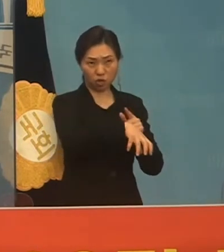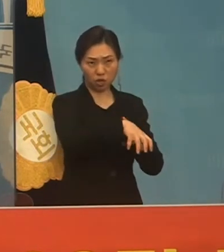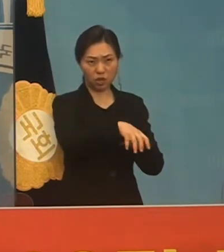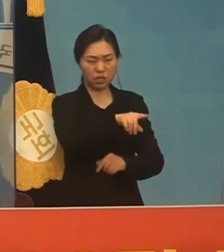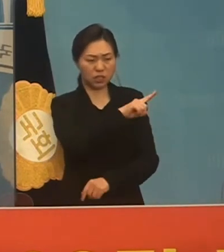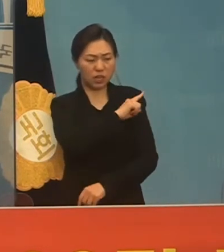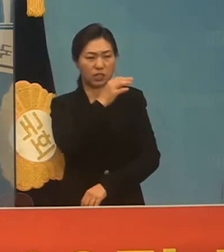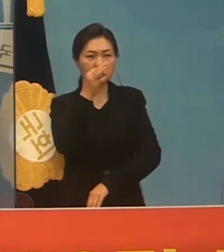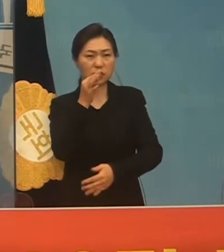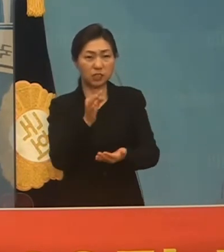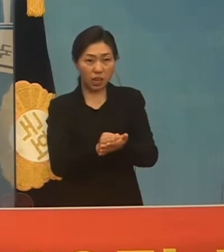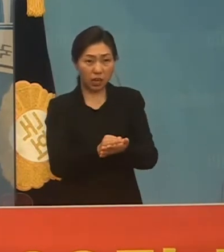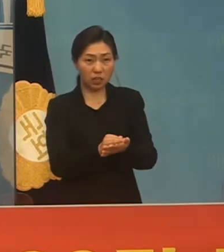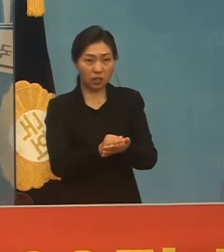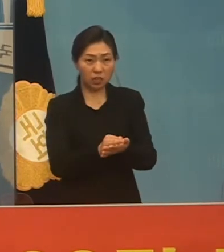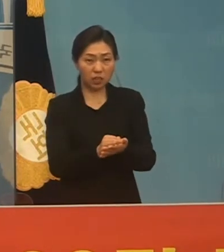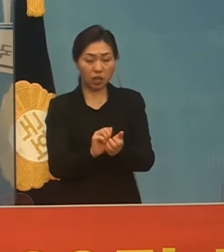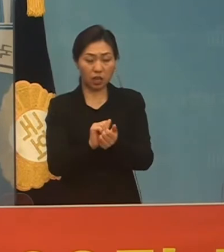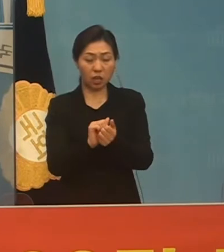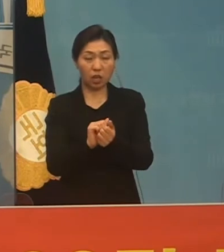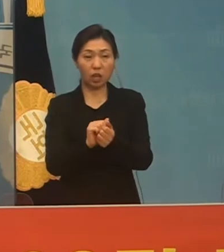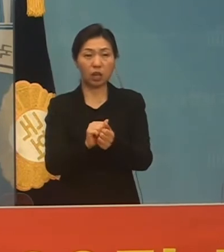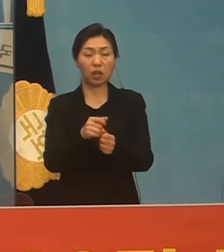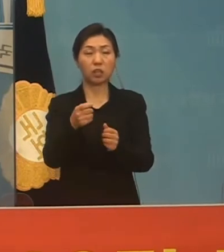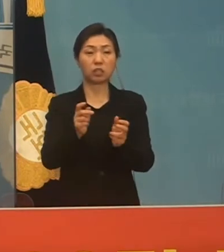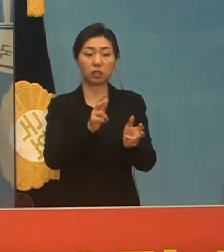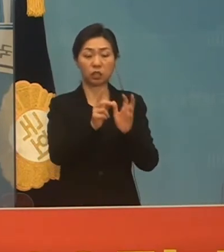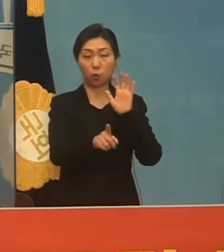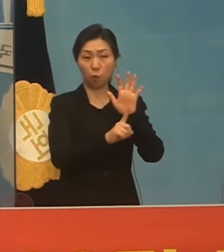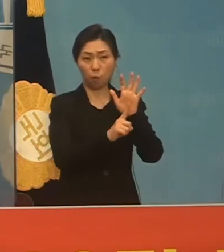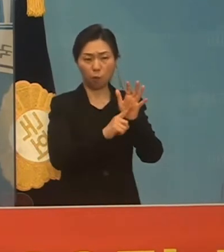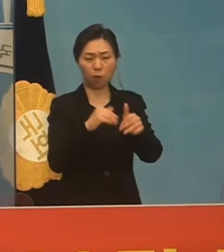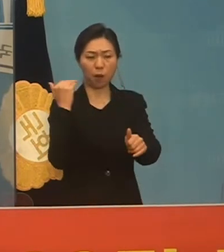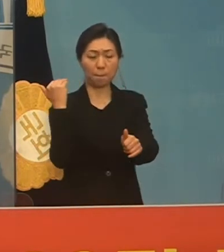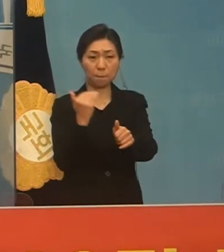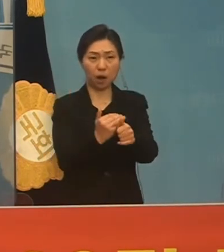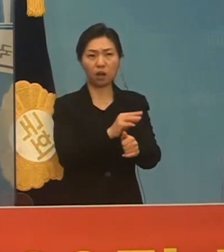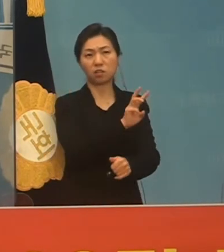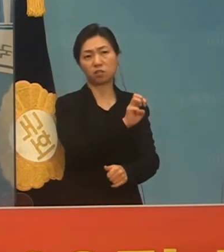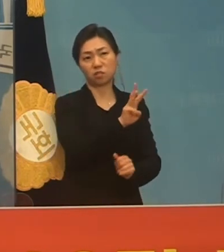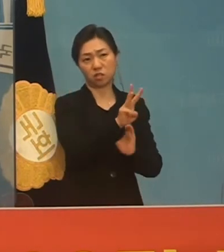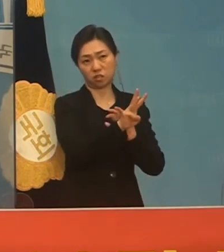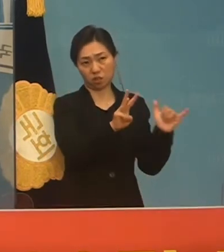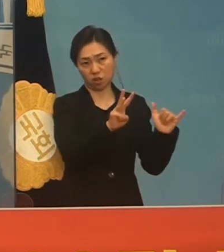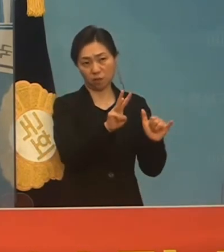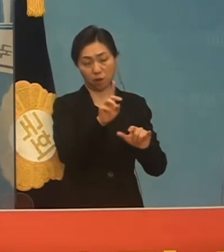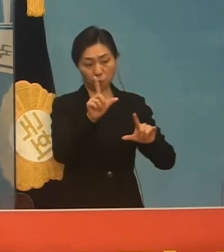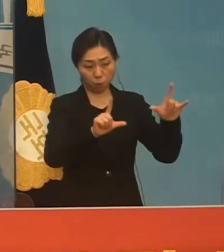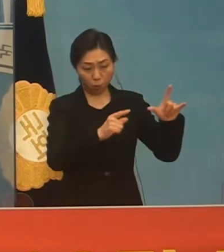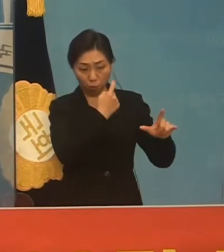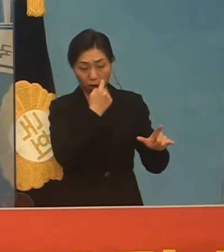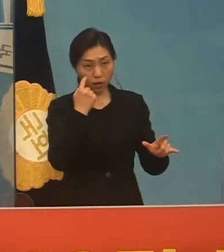후 33명의 집단해고에서 확인할 수 있습니다. 그런데 유독 특이한